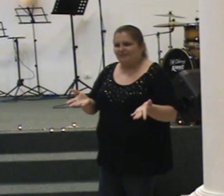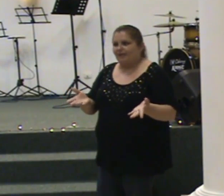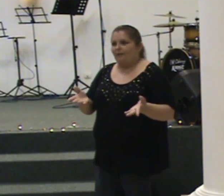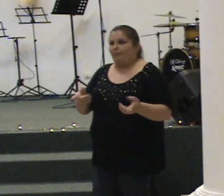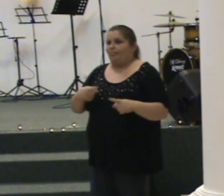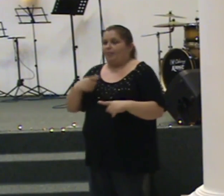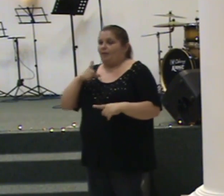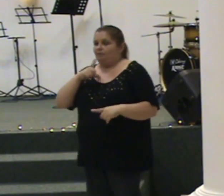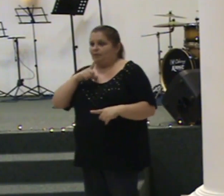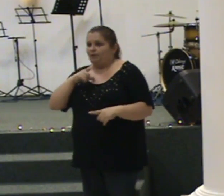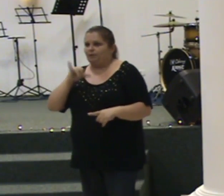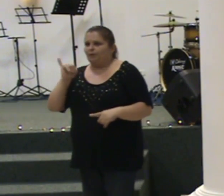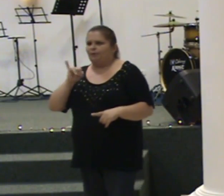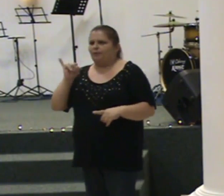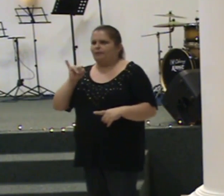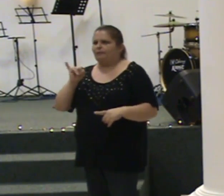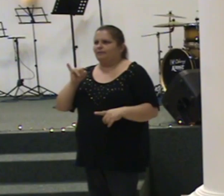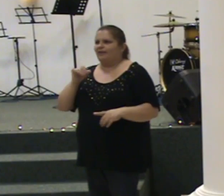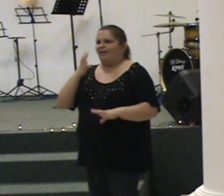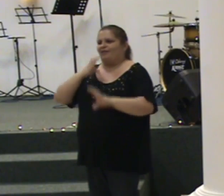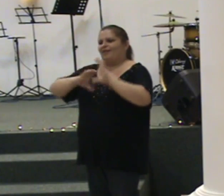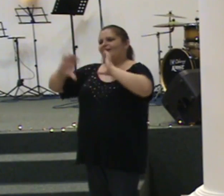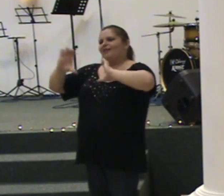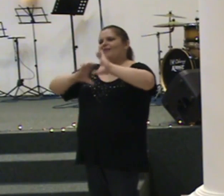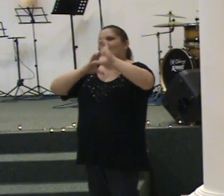uma irmã que estava aqui cantando,